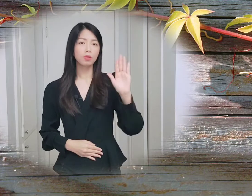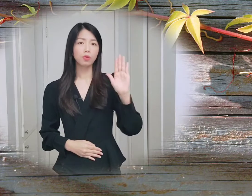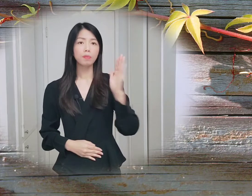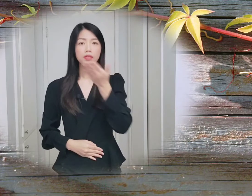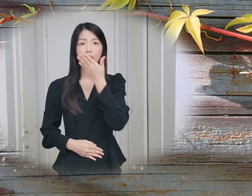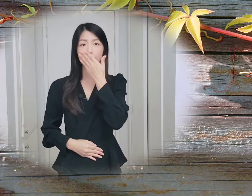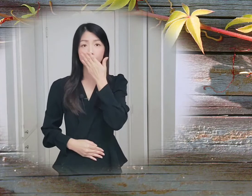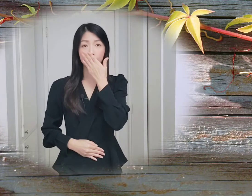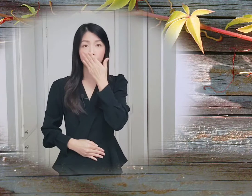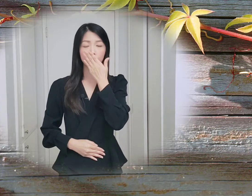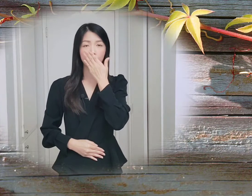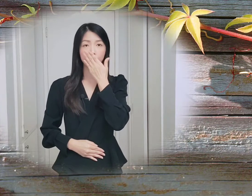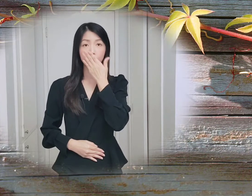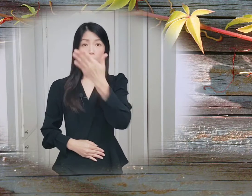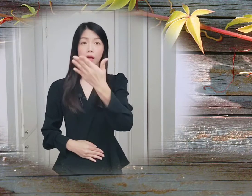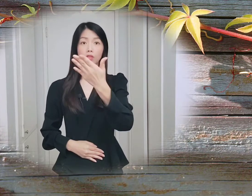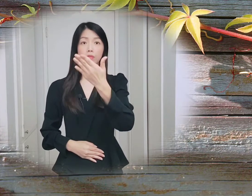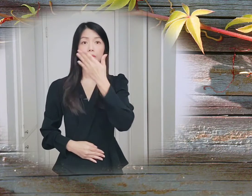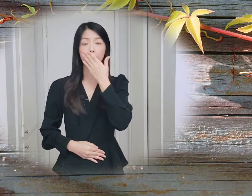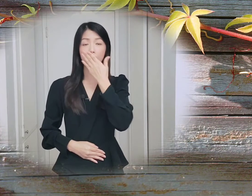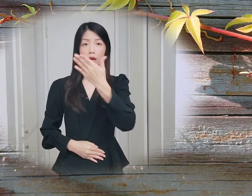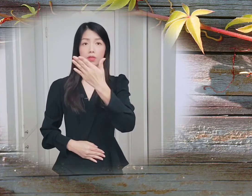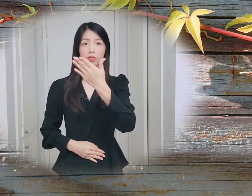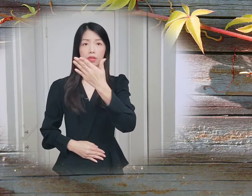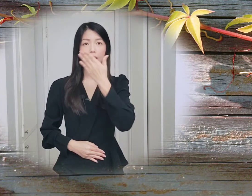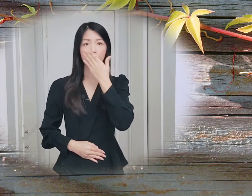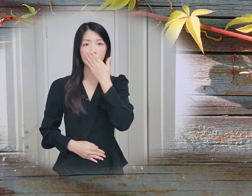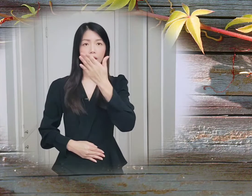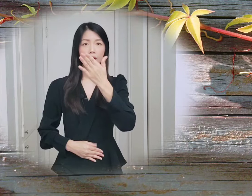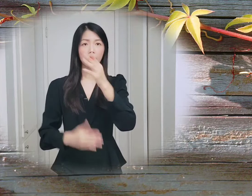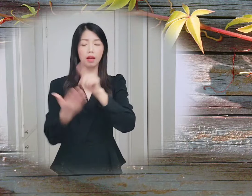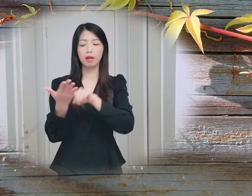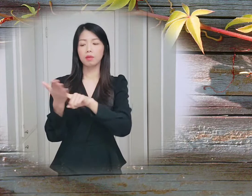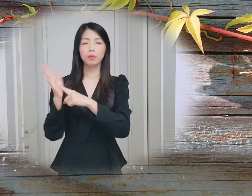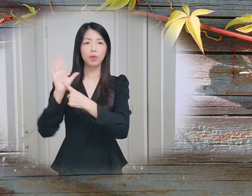수어는요. 손을 펴서 입 앞에 대고 앞으로 나가주시면 돼요. 할 수 있다.